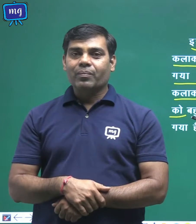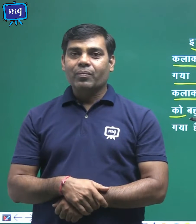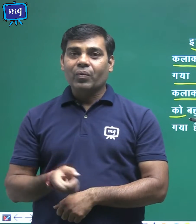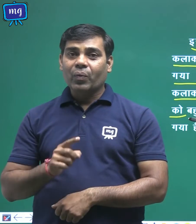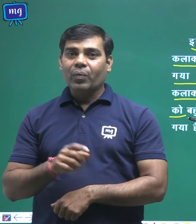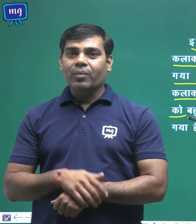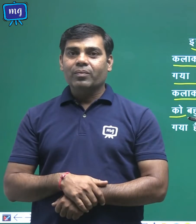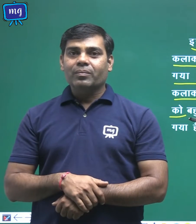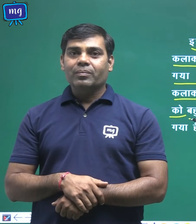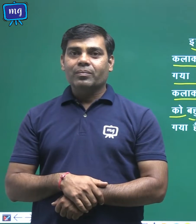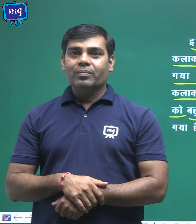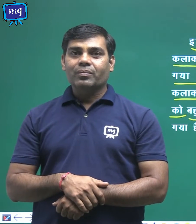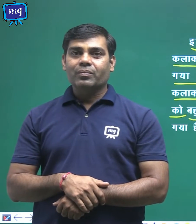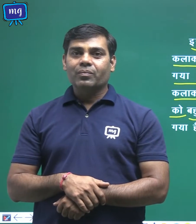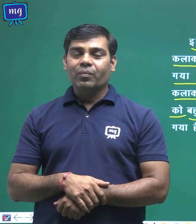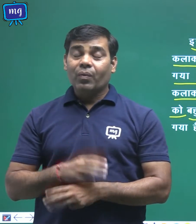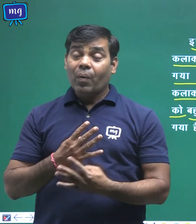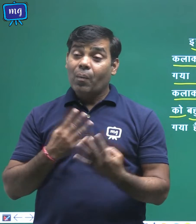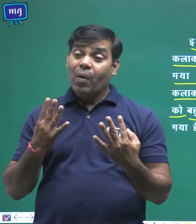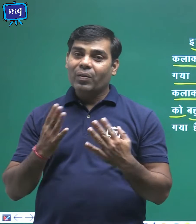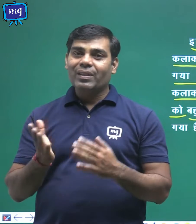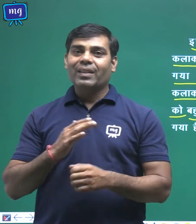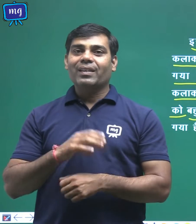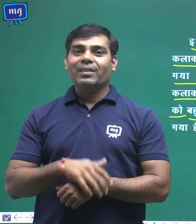को बहुत ही